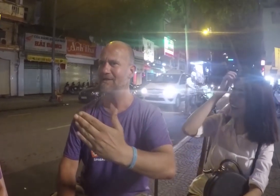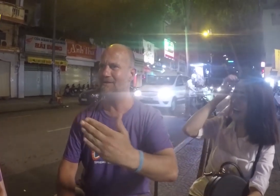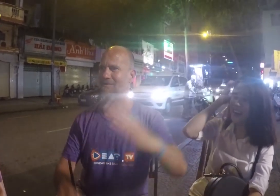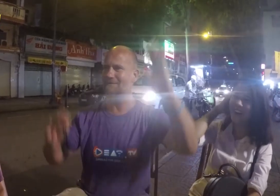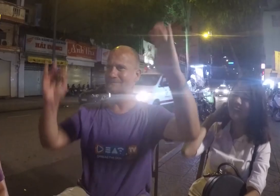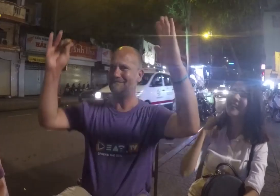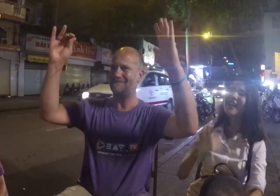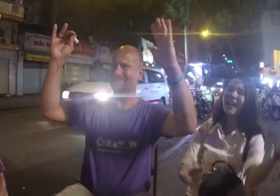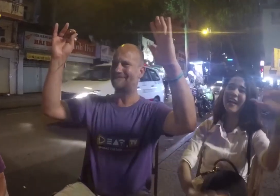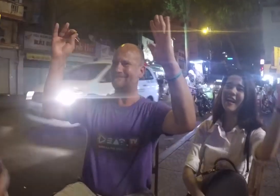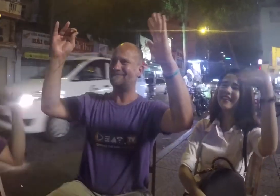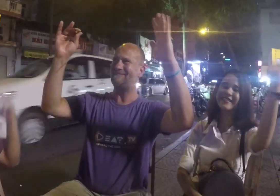Danke euch!